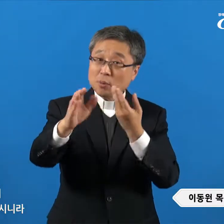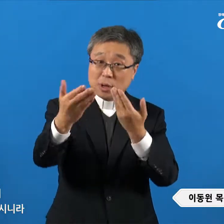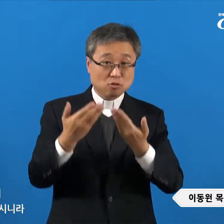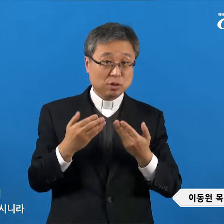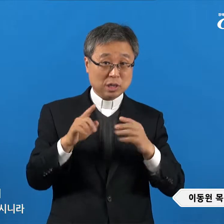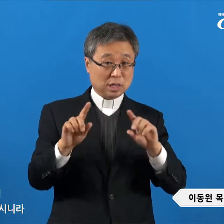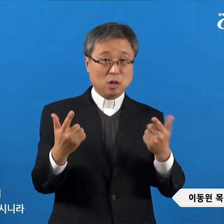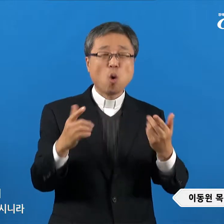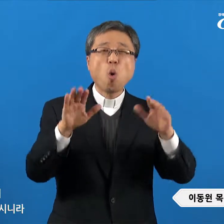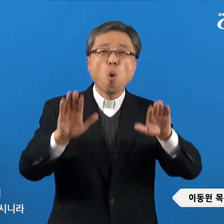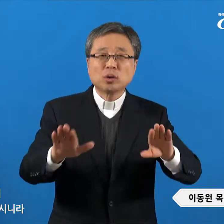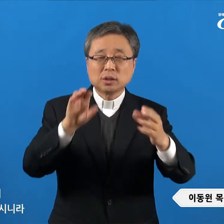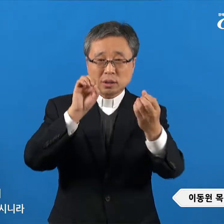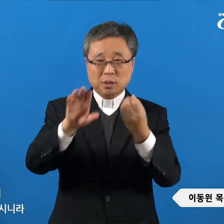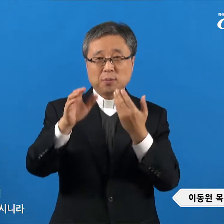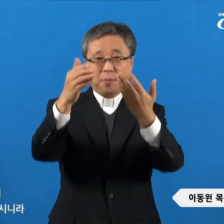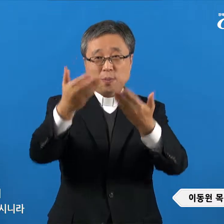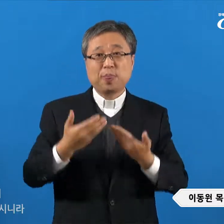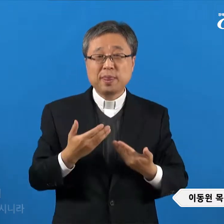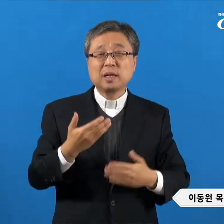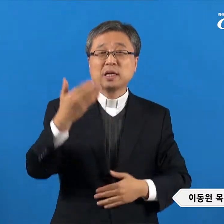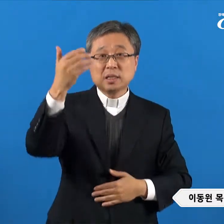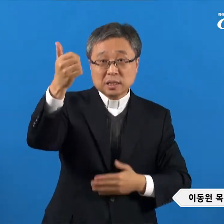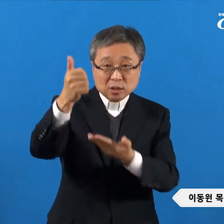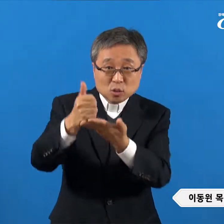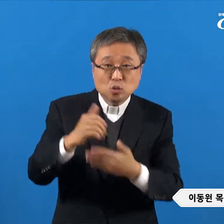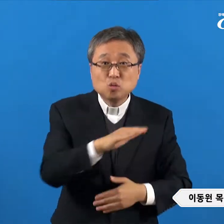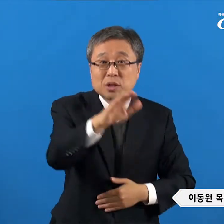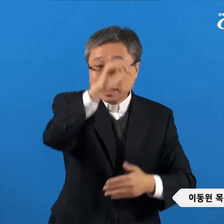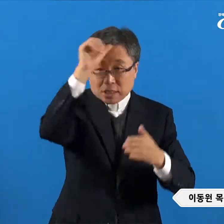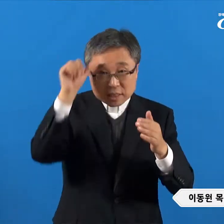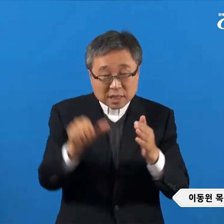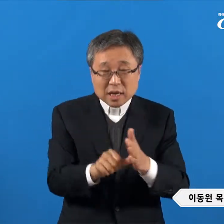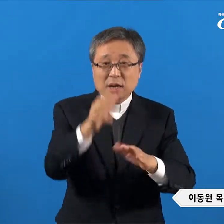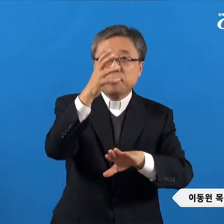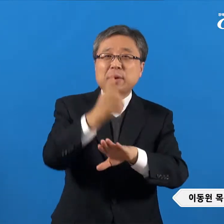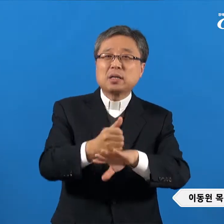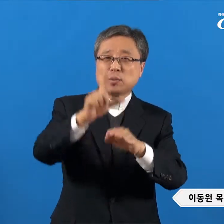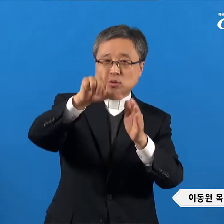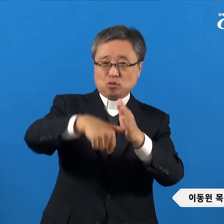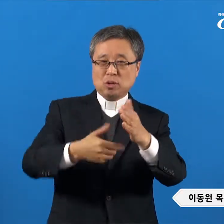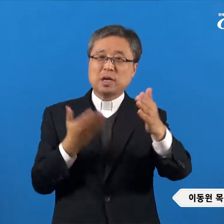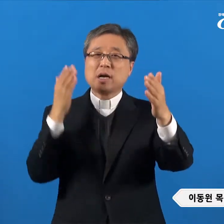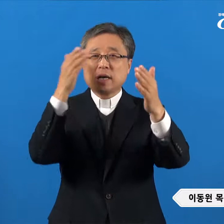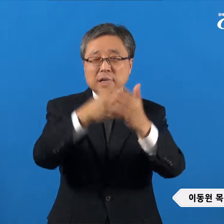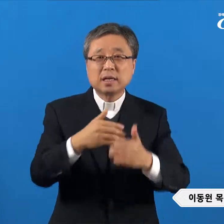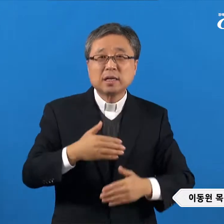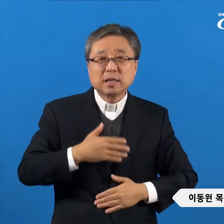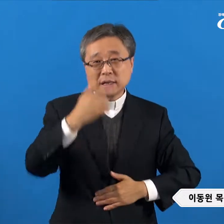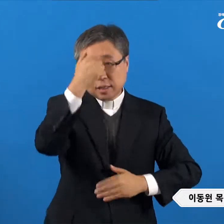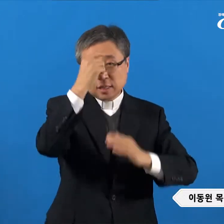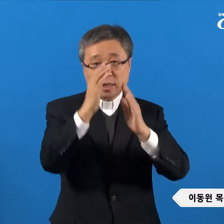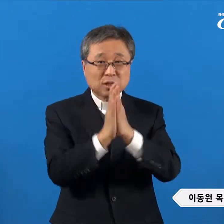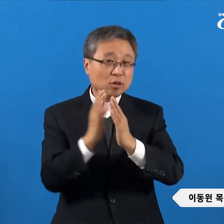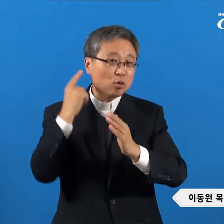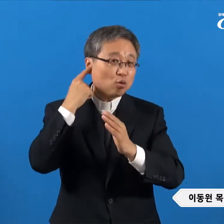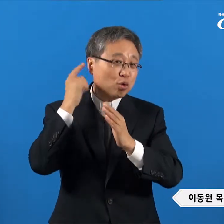오늘 응답하십니다. 그리고 그는 우리 인생의 마지막 순간까지 내 기도에 귀를 기울이십니다.